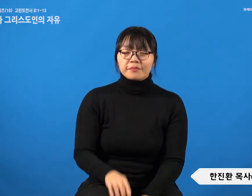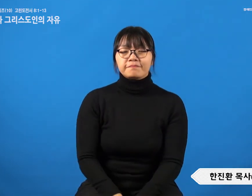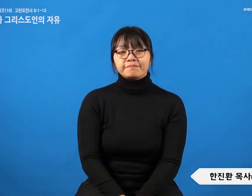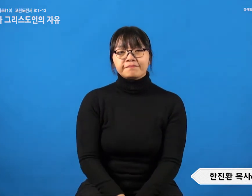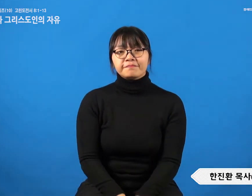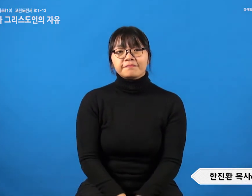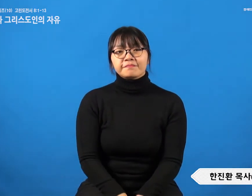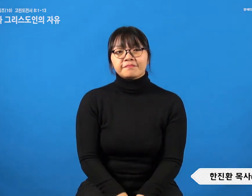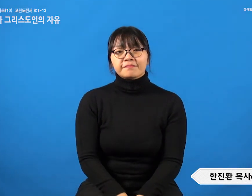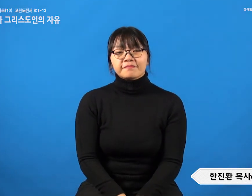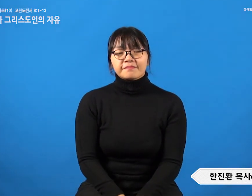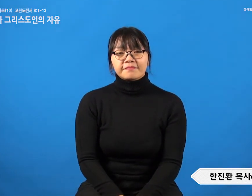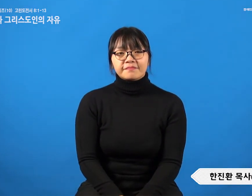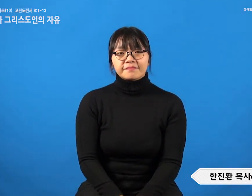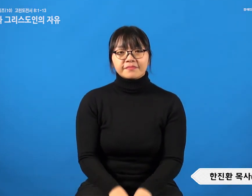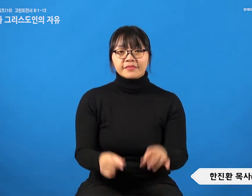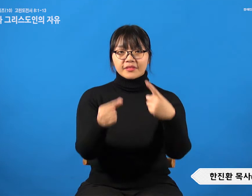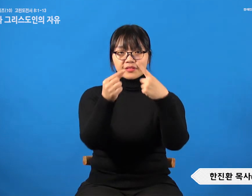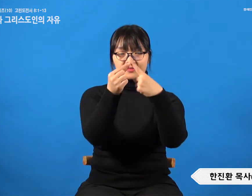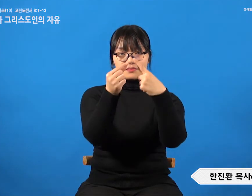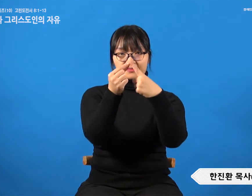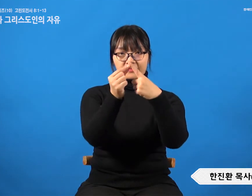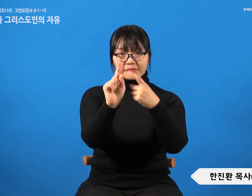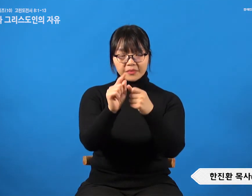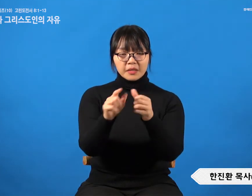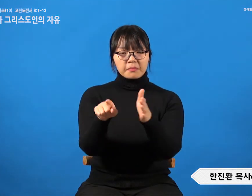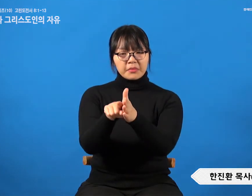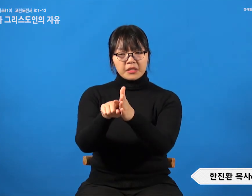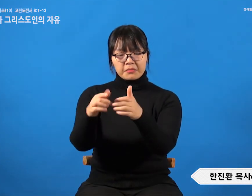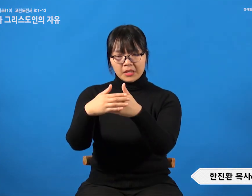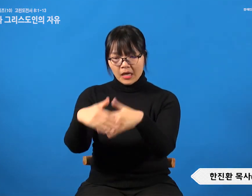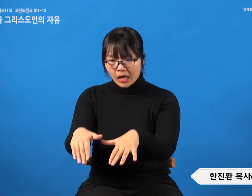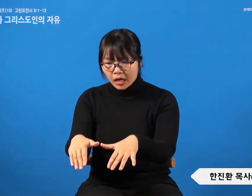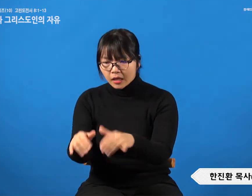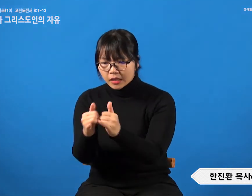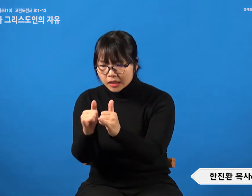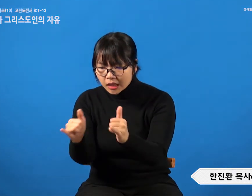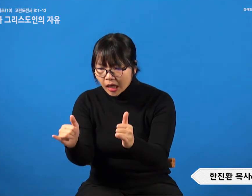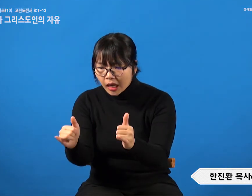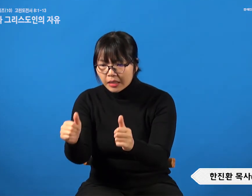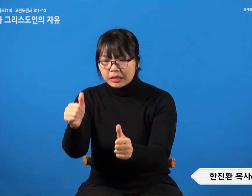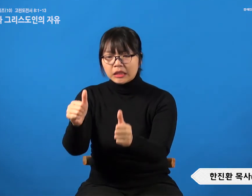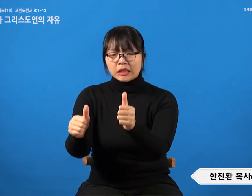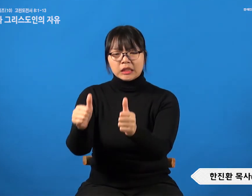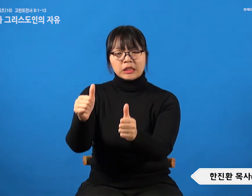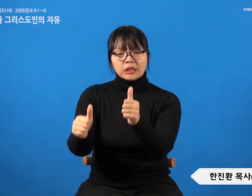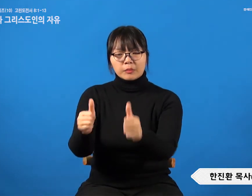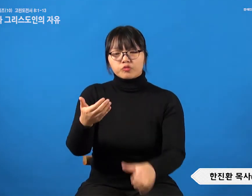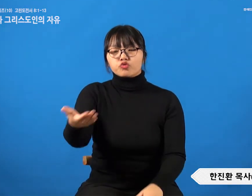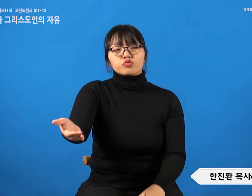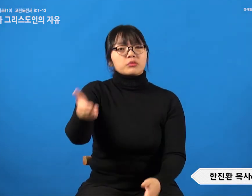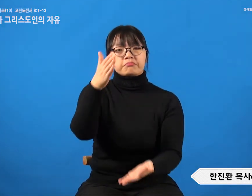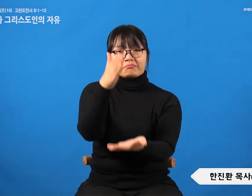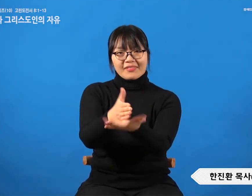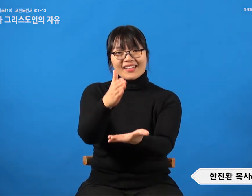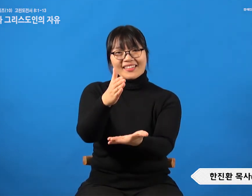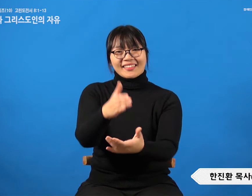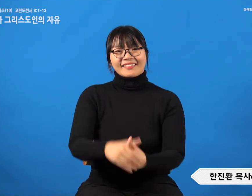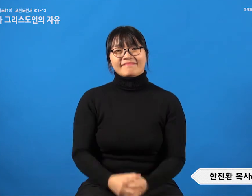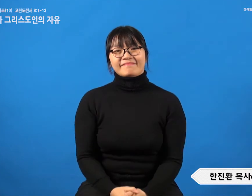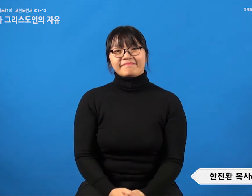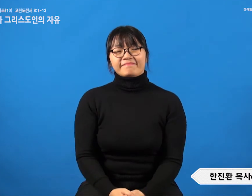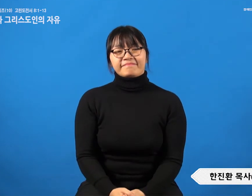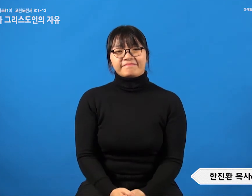구체적으로 어떤 것이냐? 첫째는 믿음이 약한 자를 시험 들도록 해서는 안 됩니다.